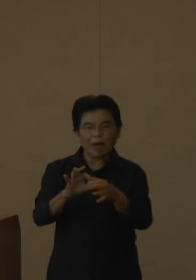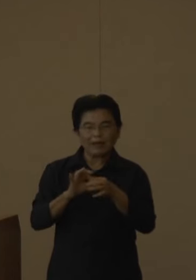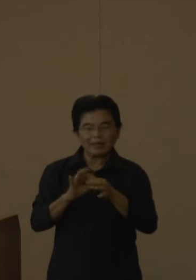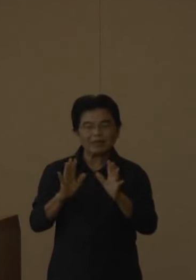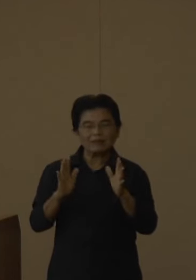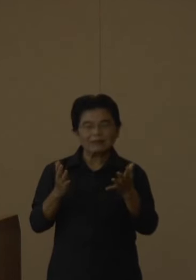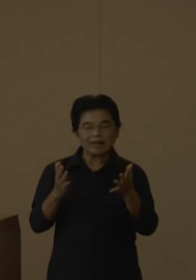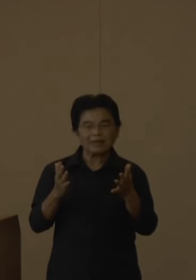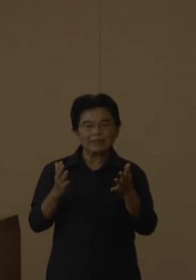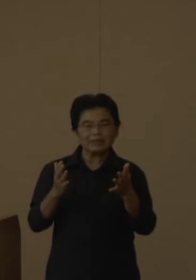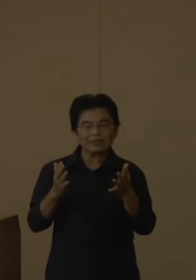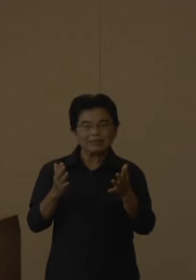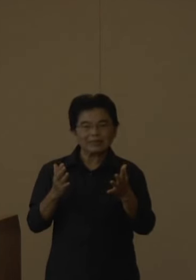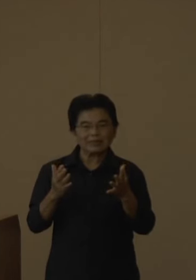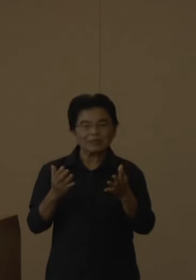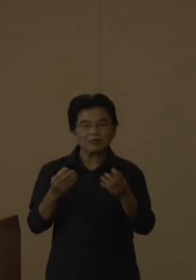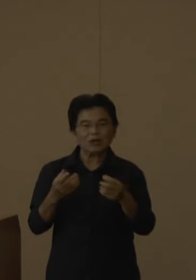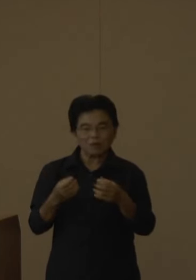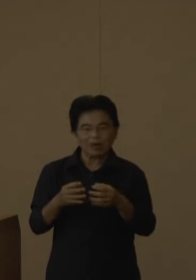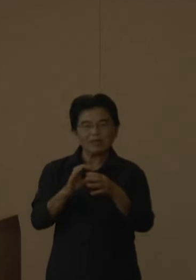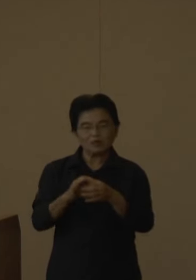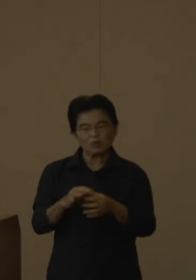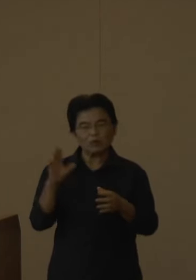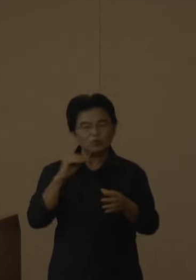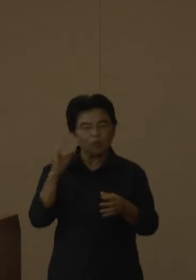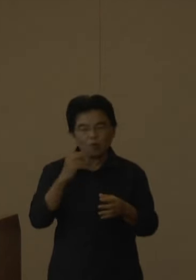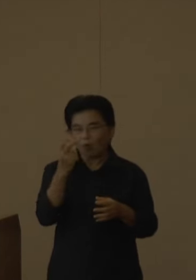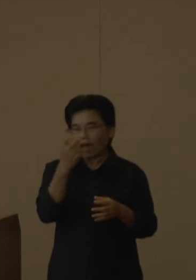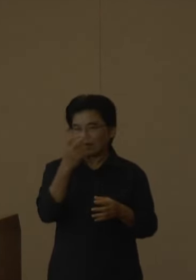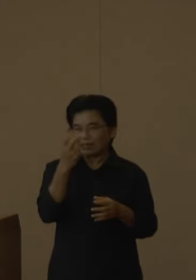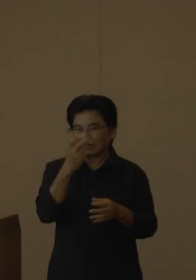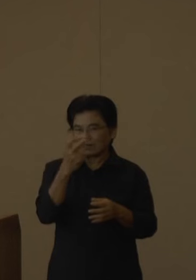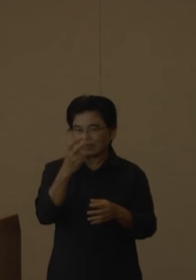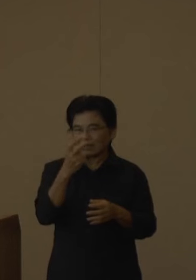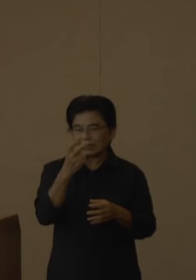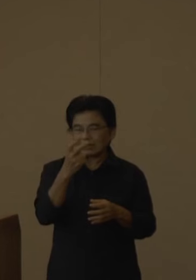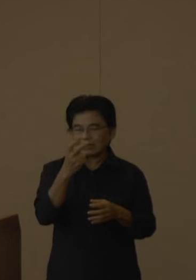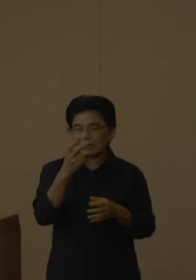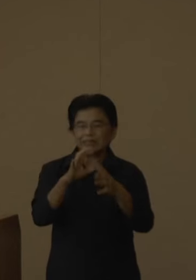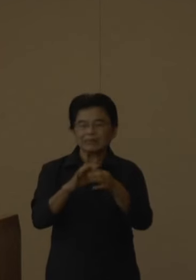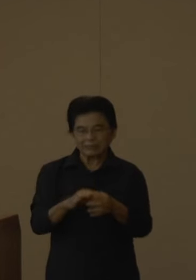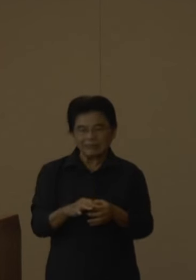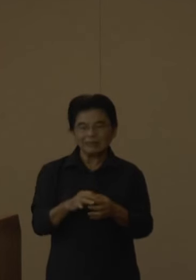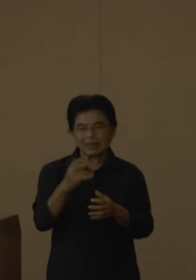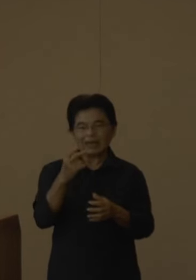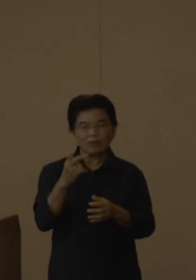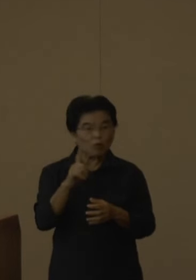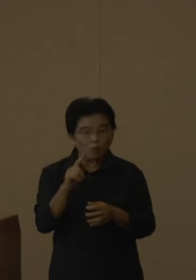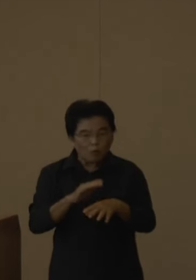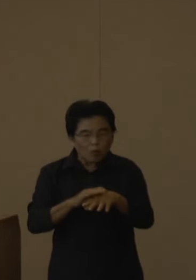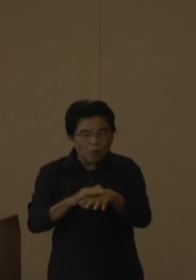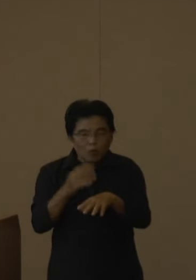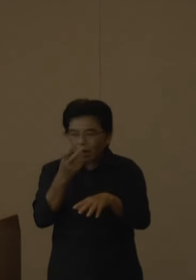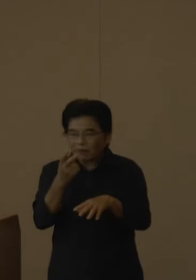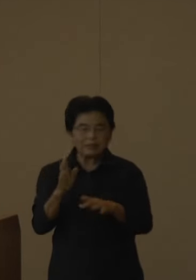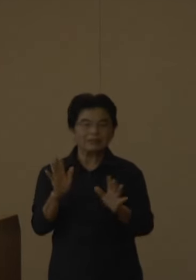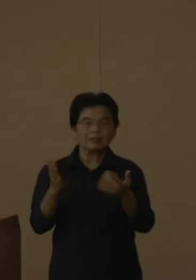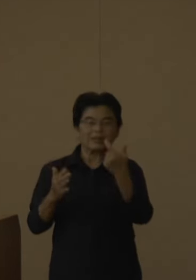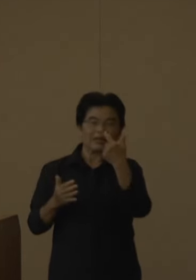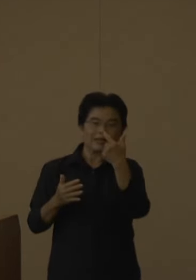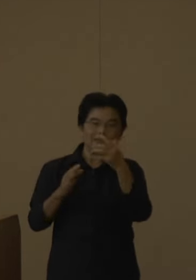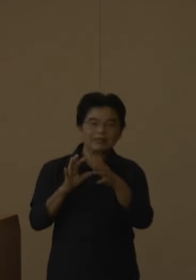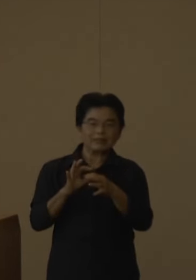で、私もどういう状況かについての、まあ、確認を取っていなかったということから、その取り